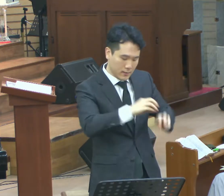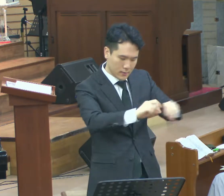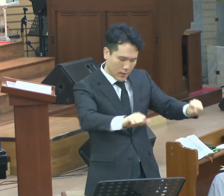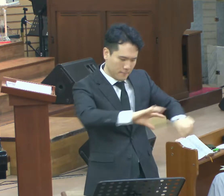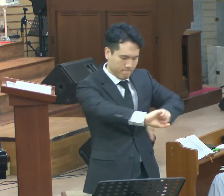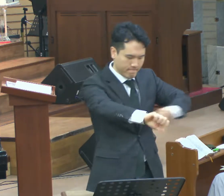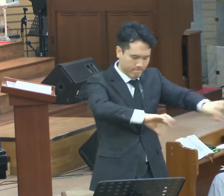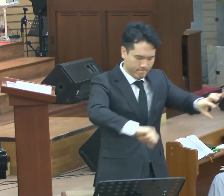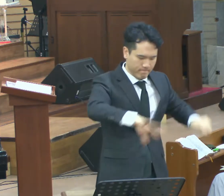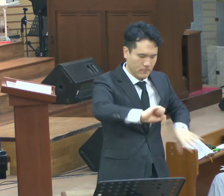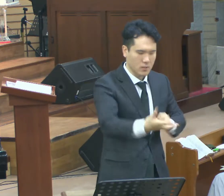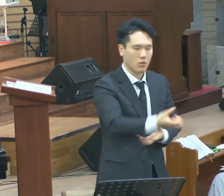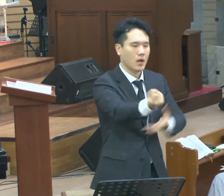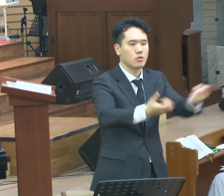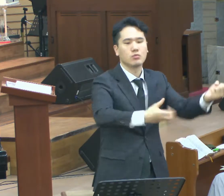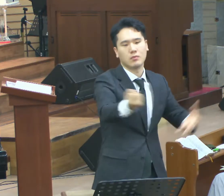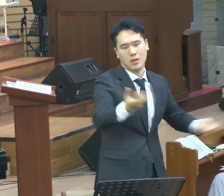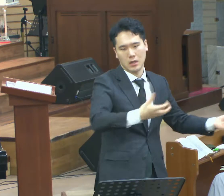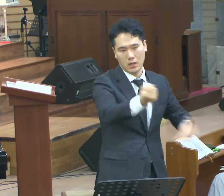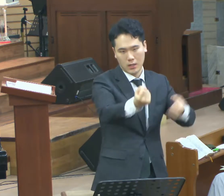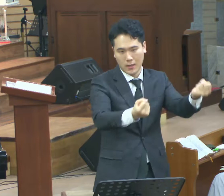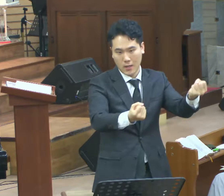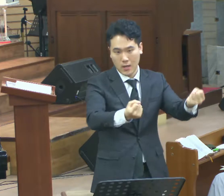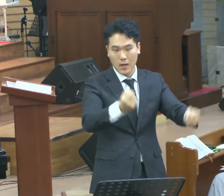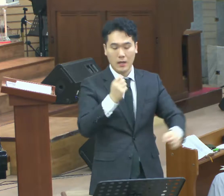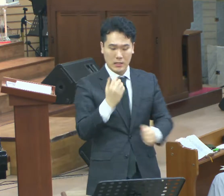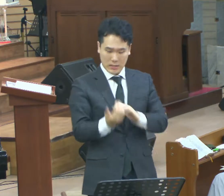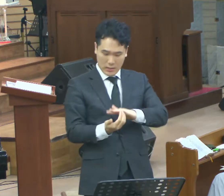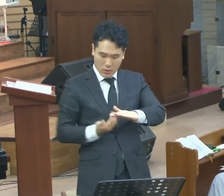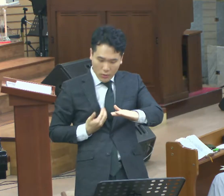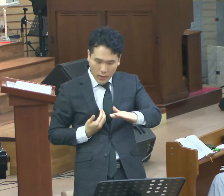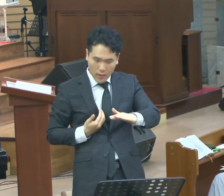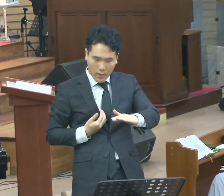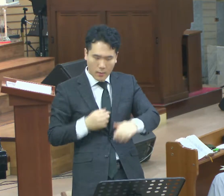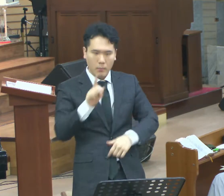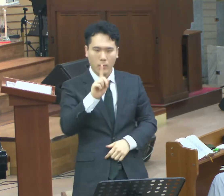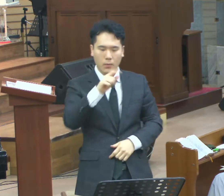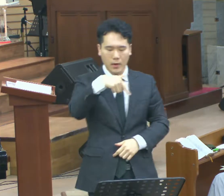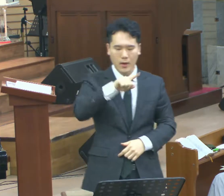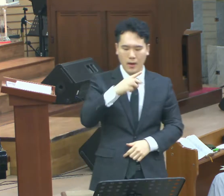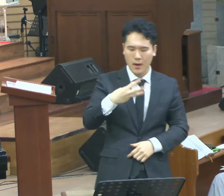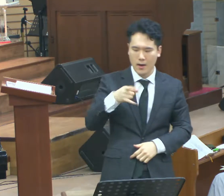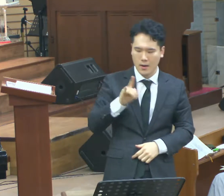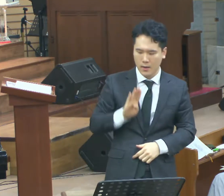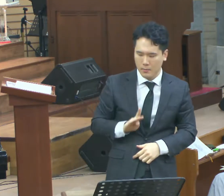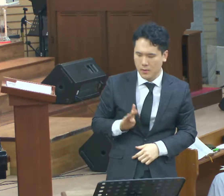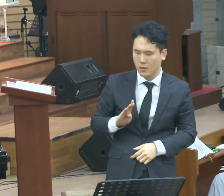자기가 하나님께 받은 헤브론 땅을 차지하겠다고 여호수아 앞에 나갔던 것입니다.